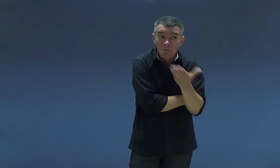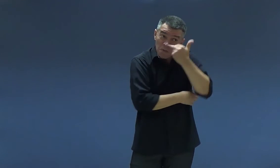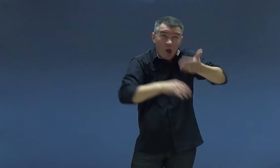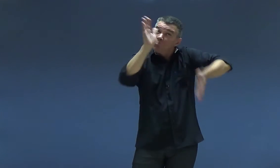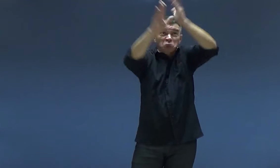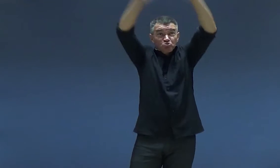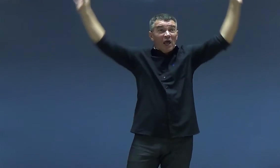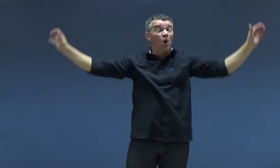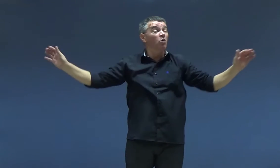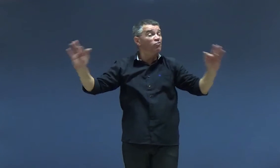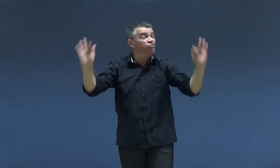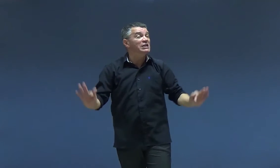daí? Né?